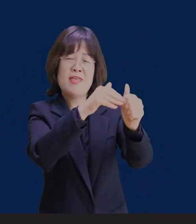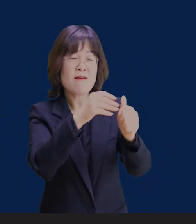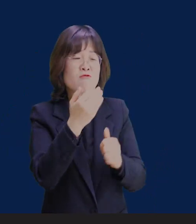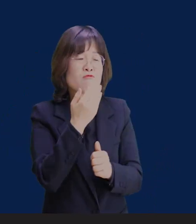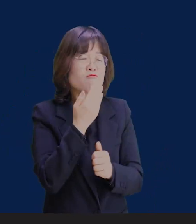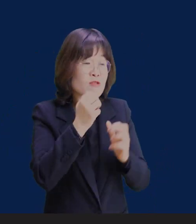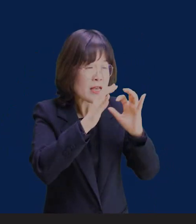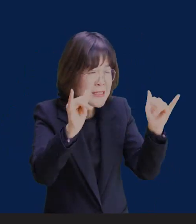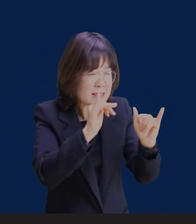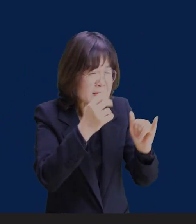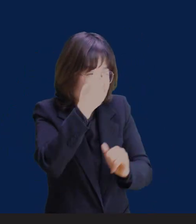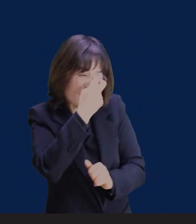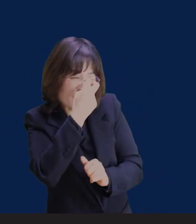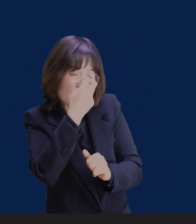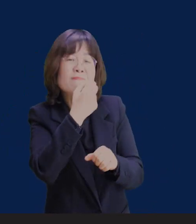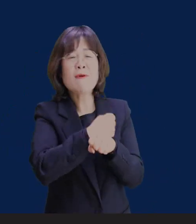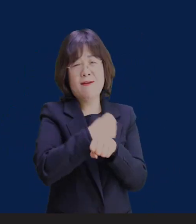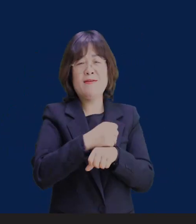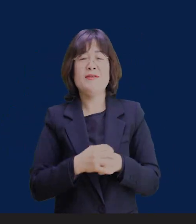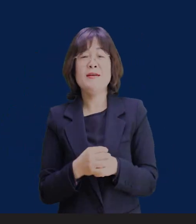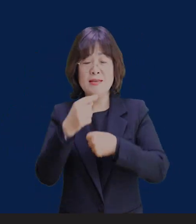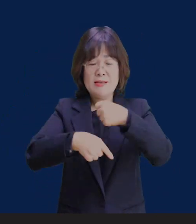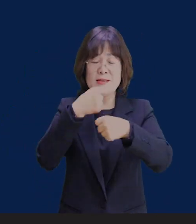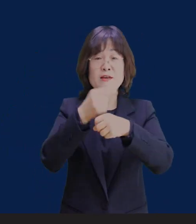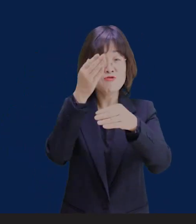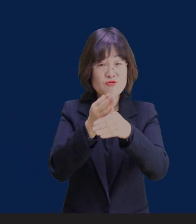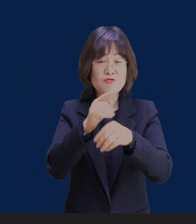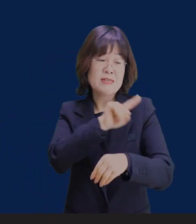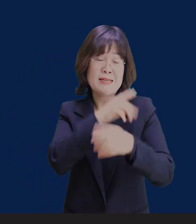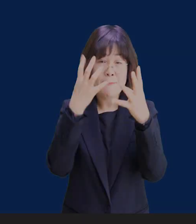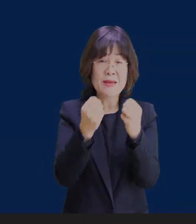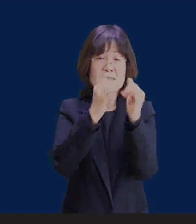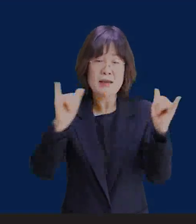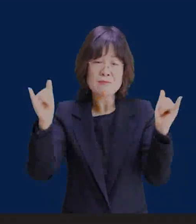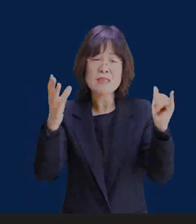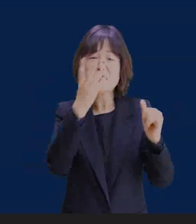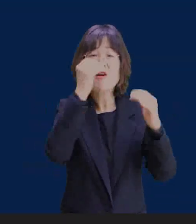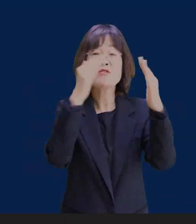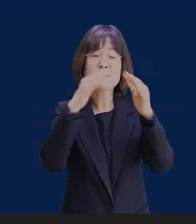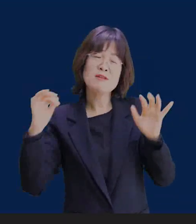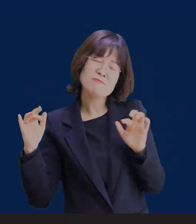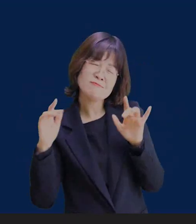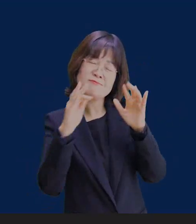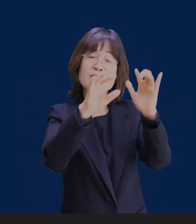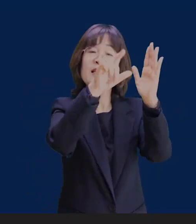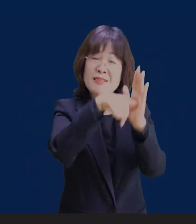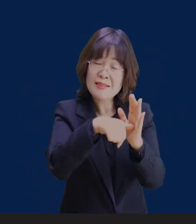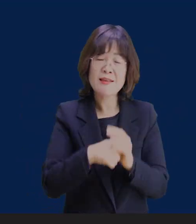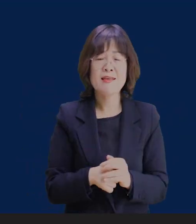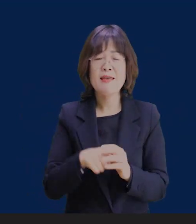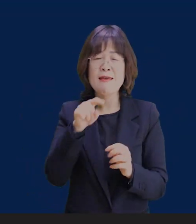파병하여 유대인들의 동태를 예의주시하였습니다. 1년 중 가장 많은 사람들이 성전에